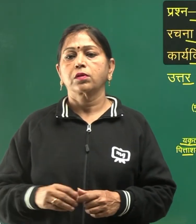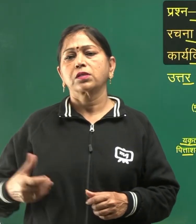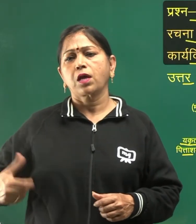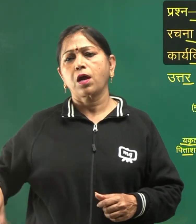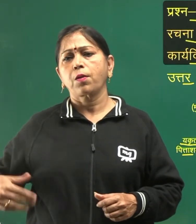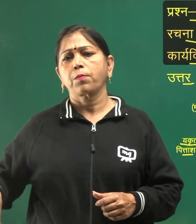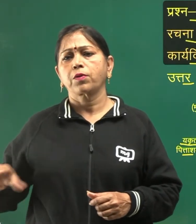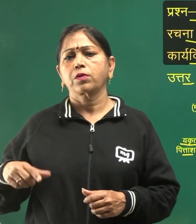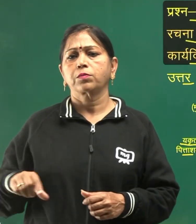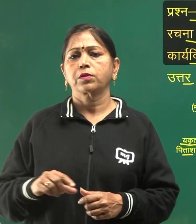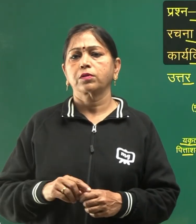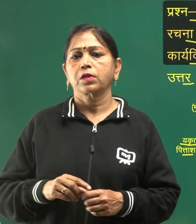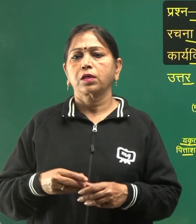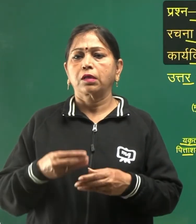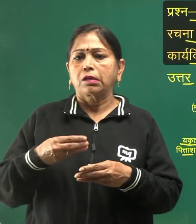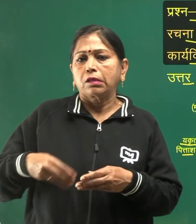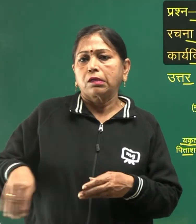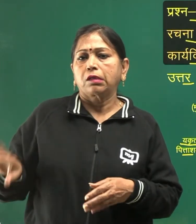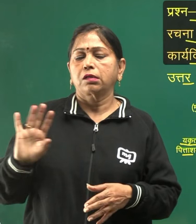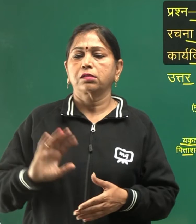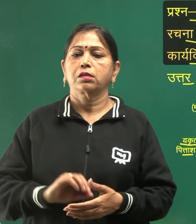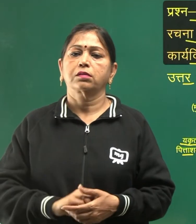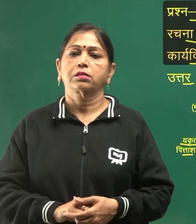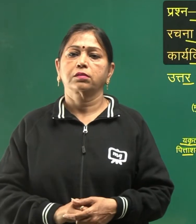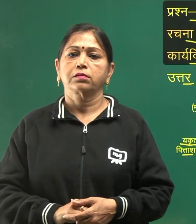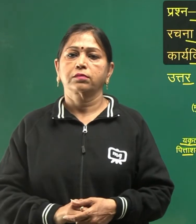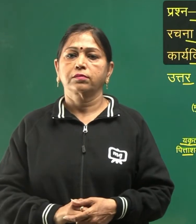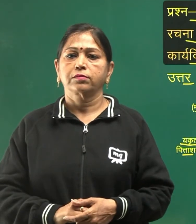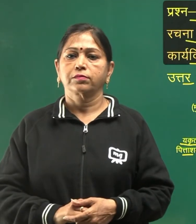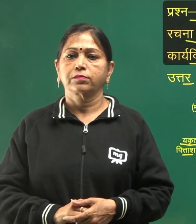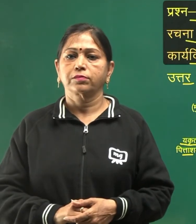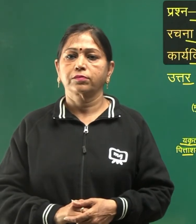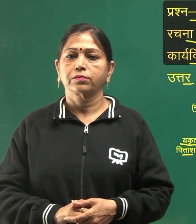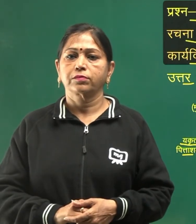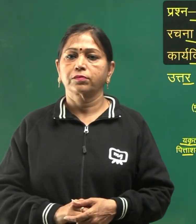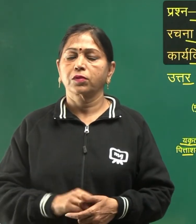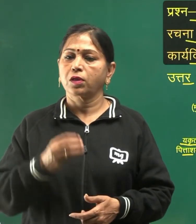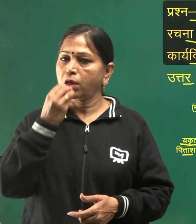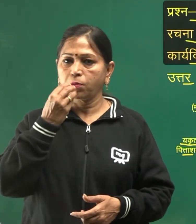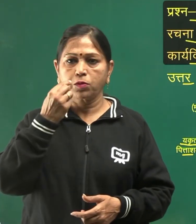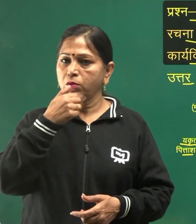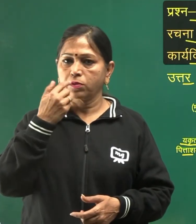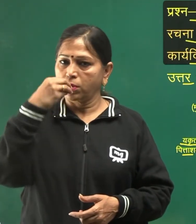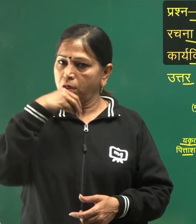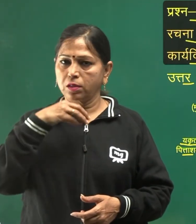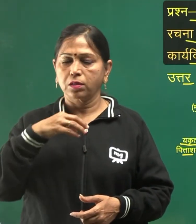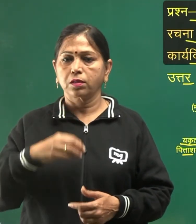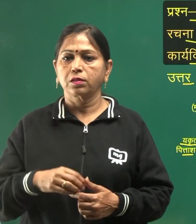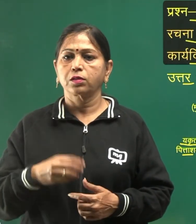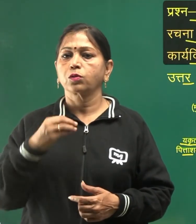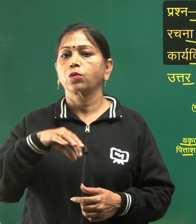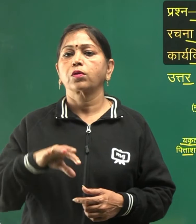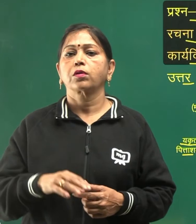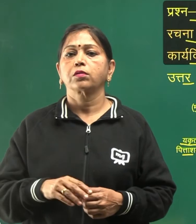पदार्थ निष्कासित कर दिए जाते हैं। भोजन मुख से खाया जाता है। इस